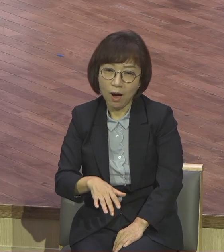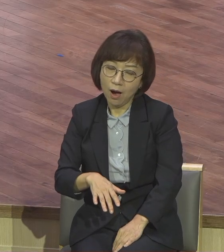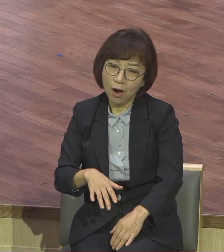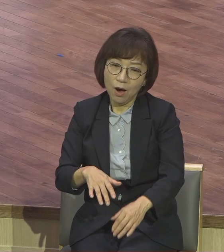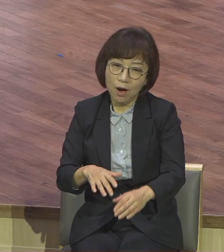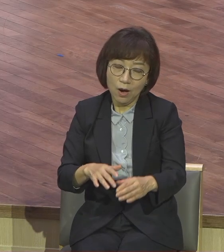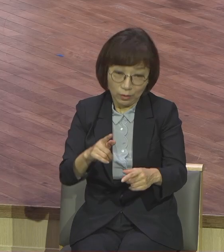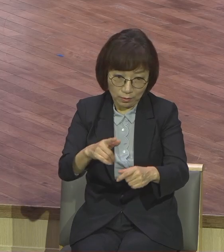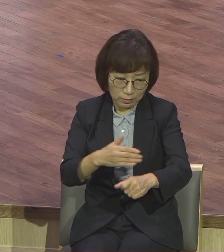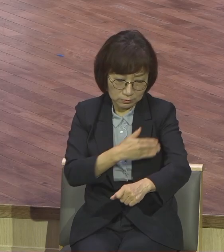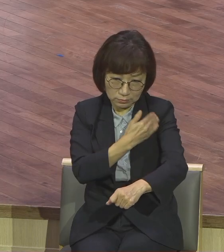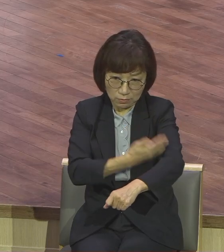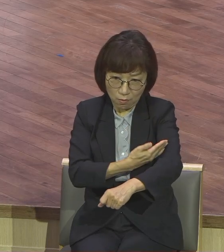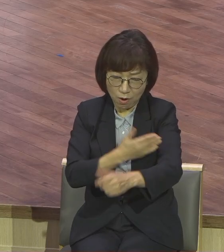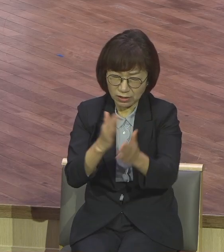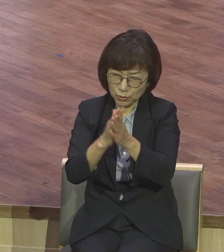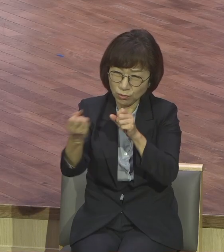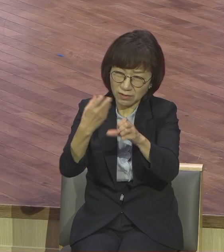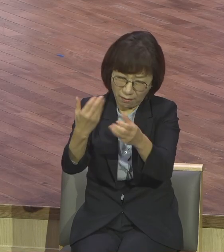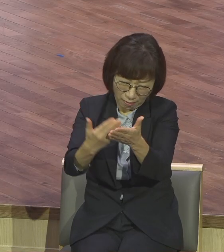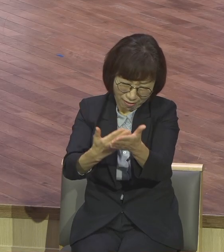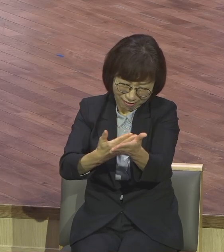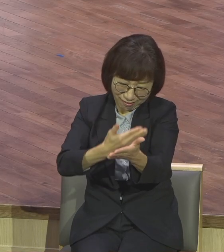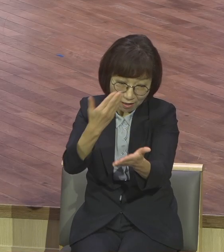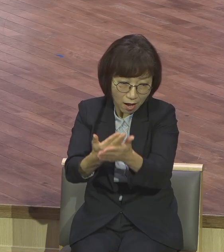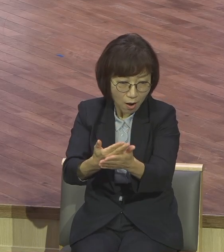능력 있는 크리스찬의 삶을 사십니까?